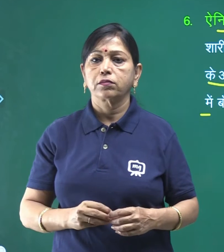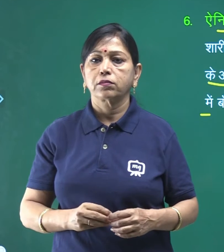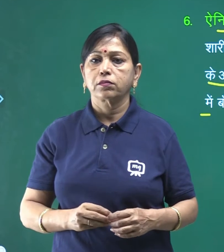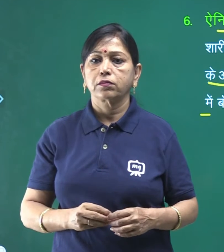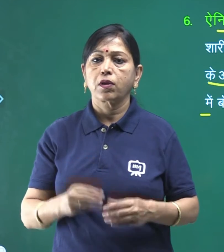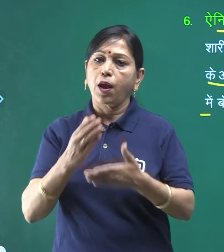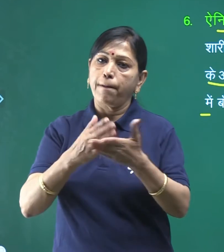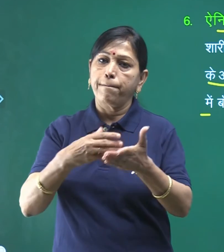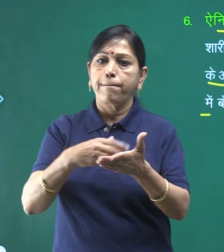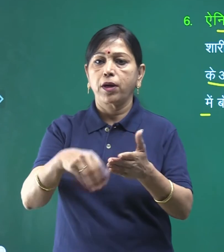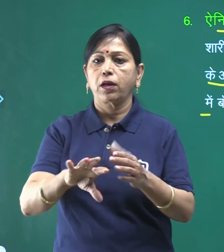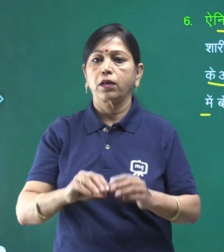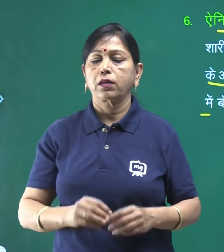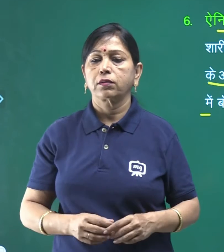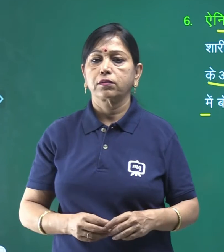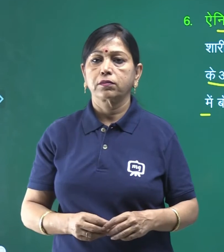बांटा गया है।